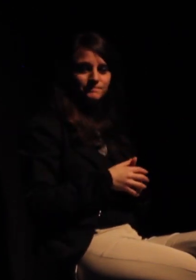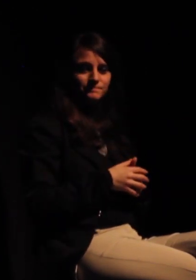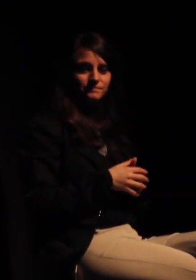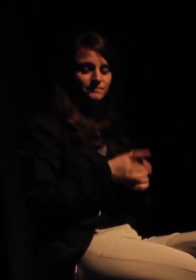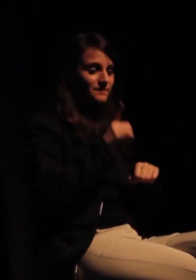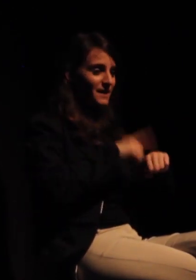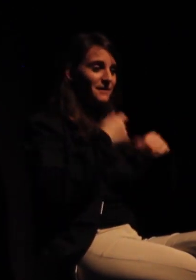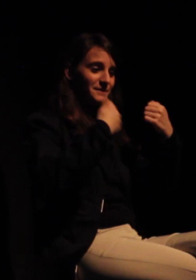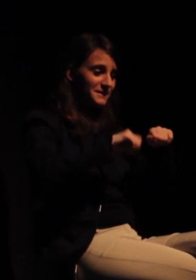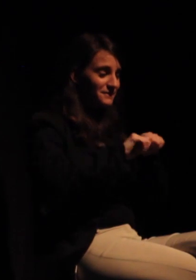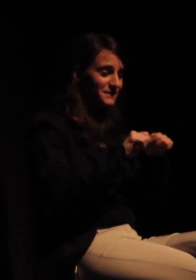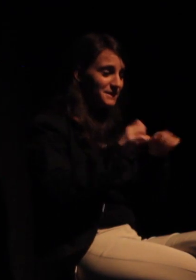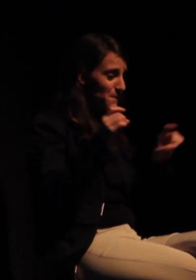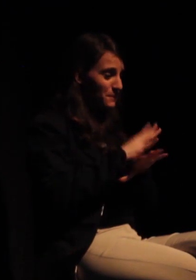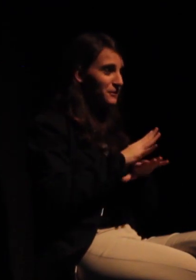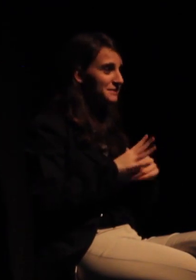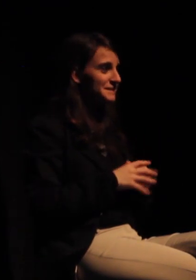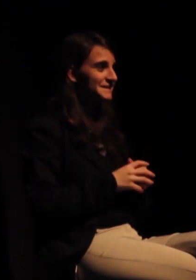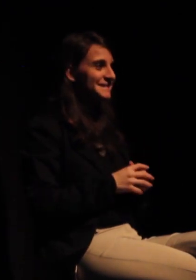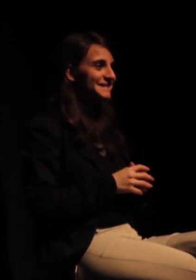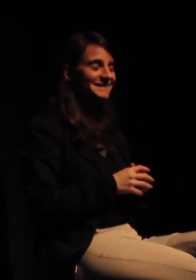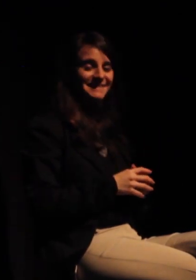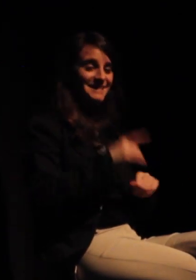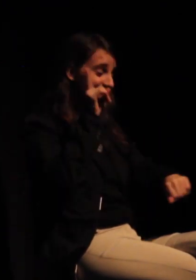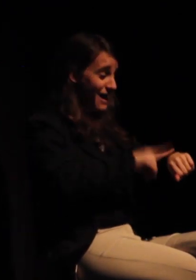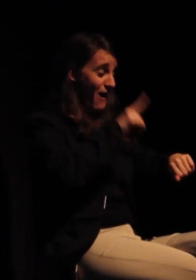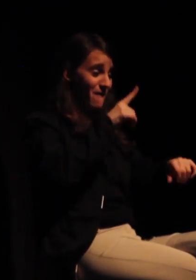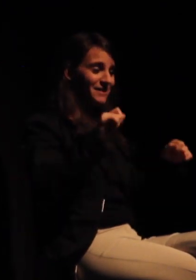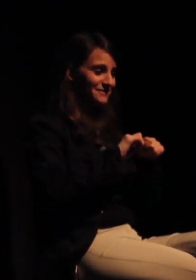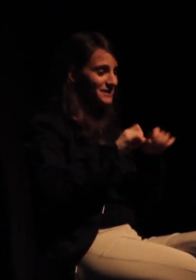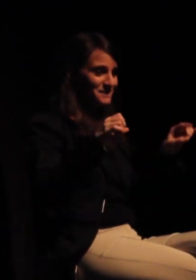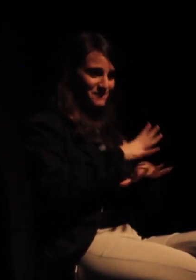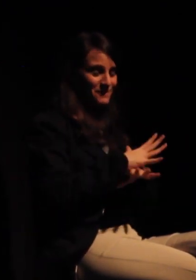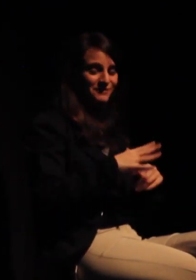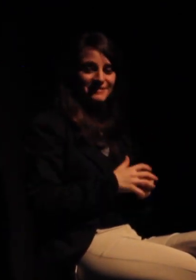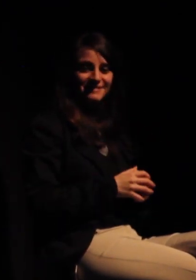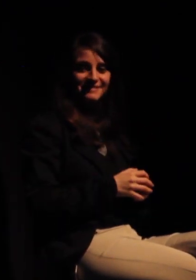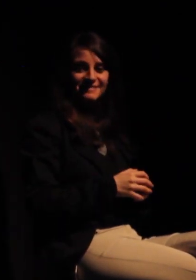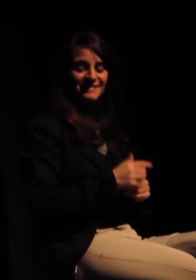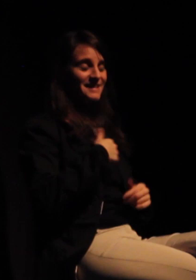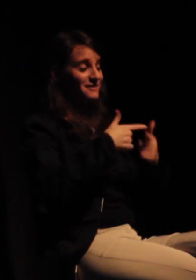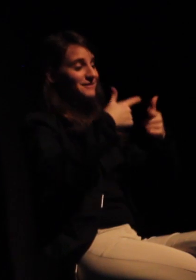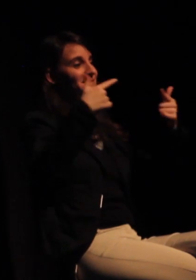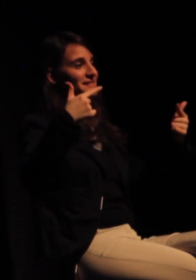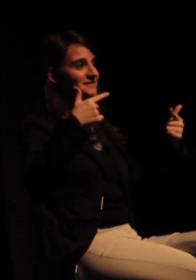Chegou a hora, tem que fazer, nego. Saracoteie. E eu tenho muita